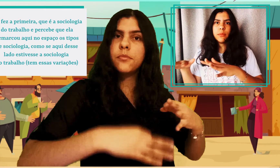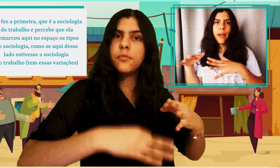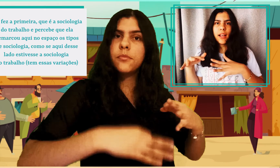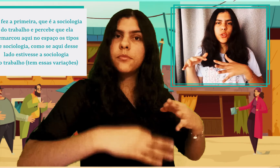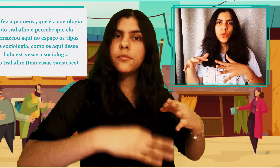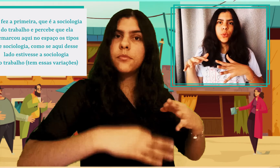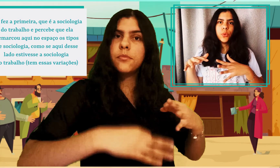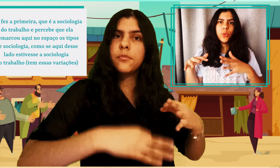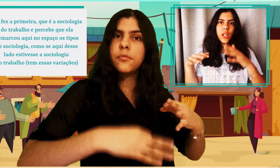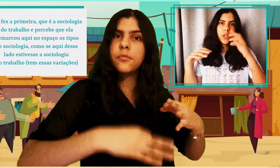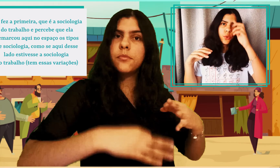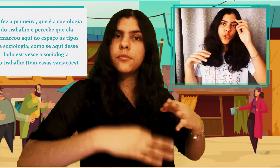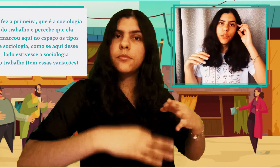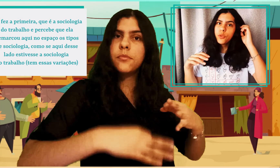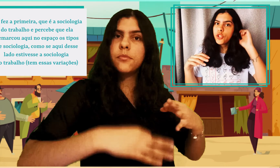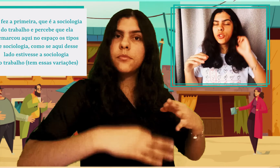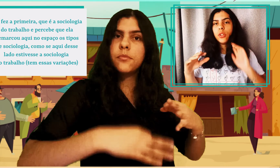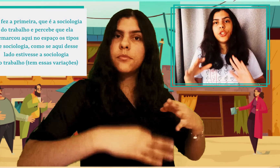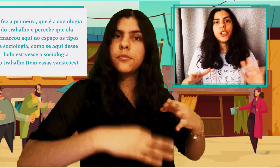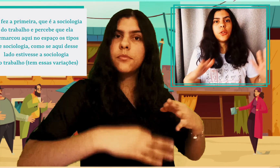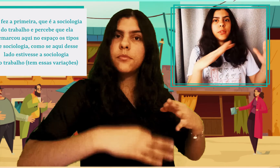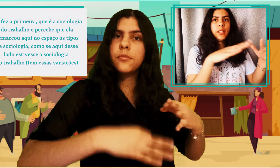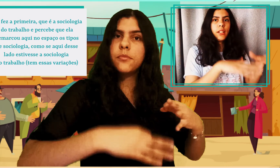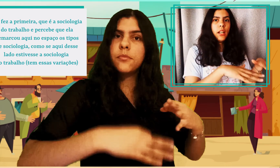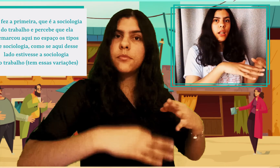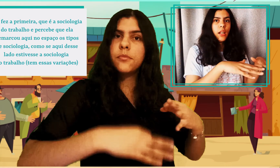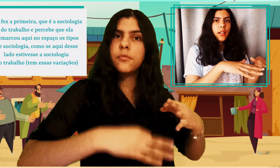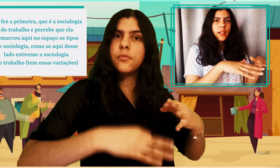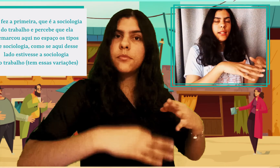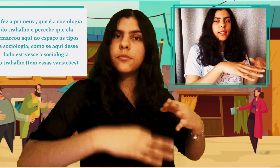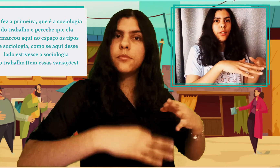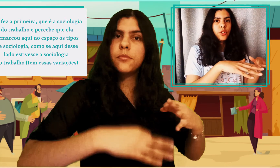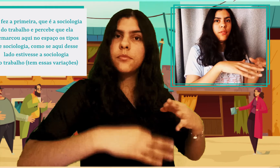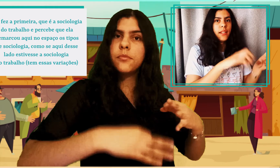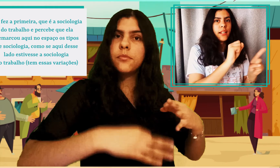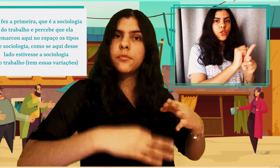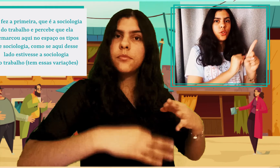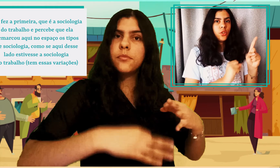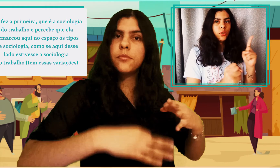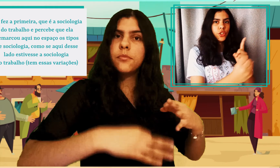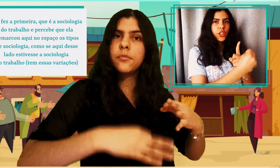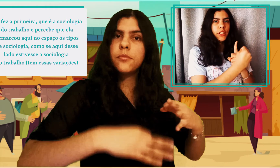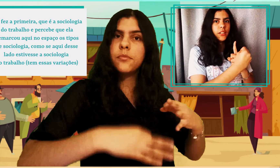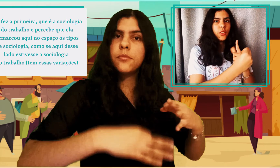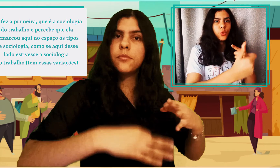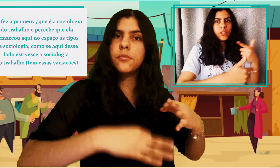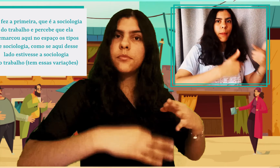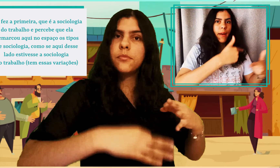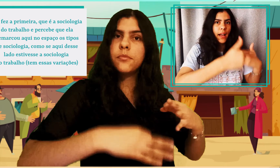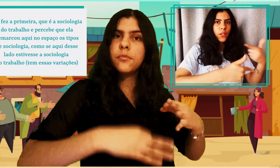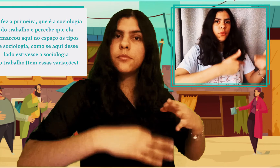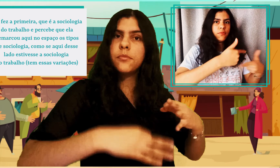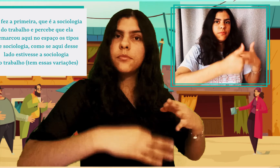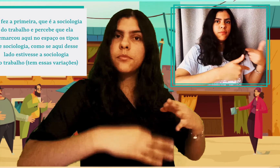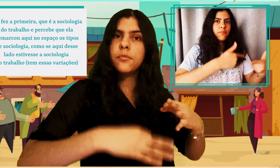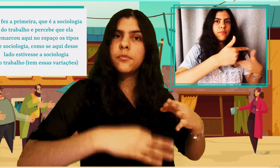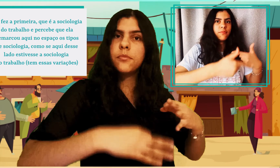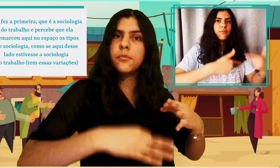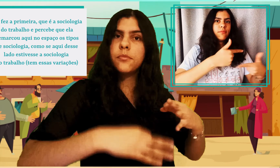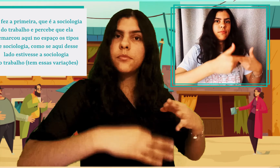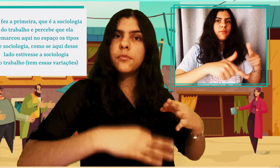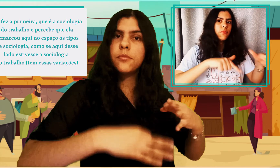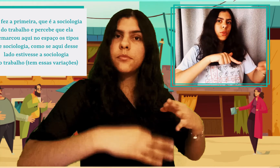no espaço os tipos de sociologia, como se aqui desse lado tivesse a sociologia do trabalho,